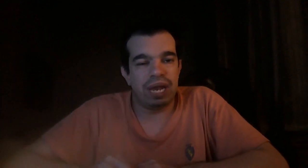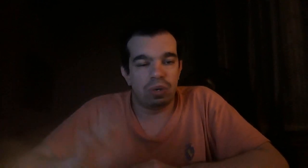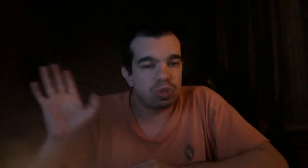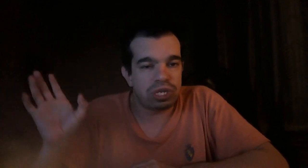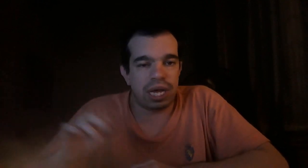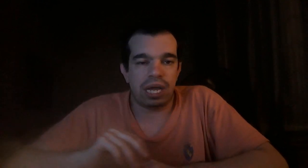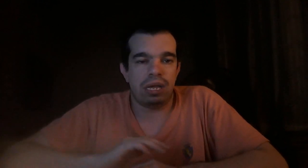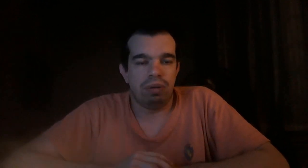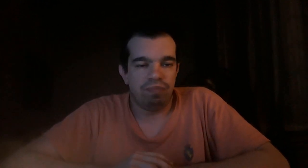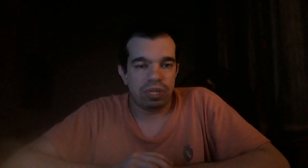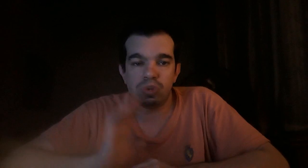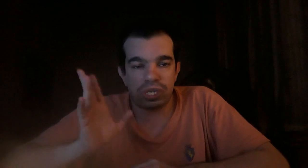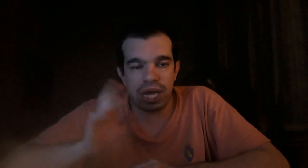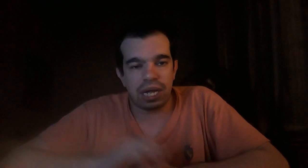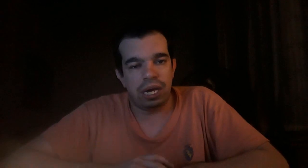Milano, succede anche lì. Succede anche lì,